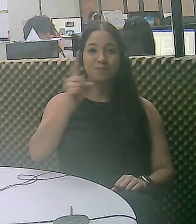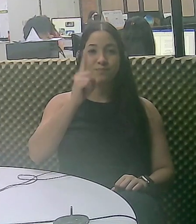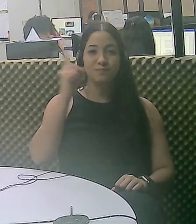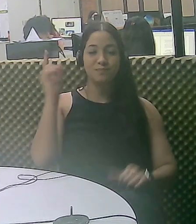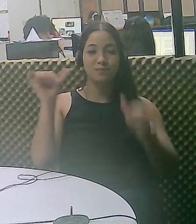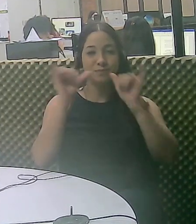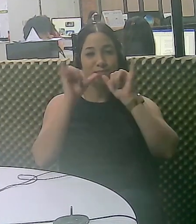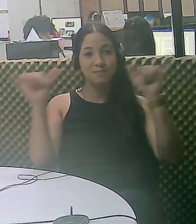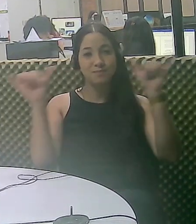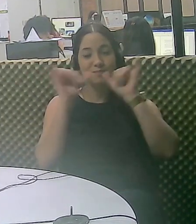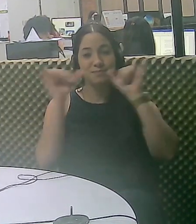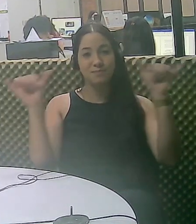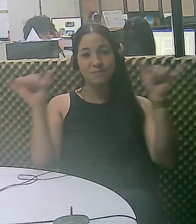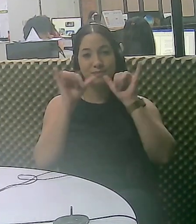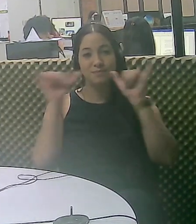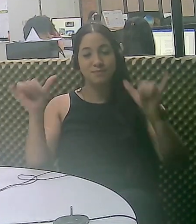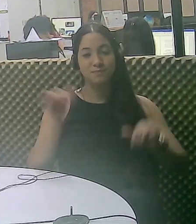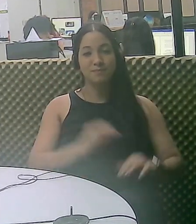Giro de